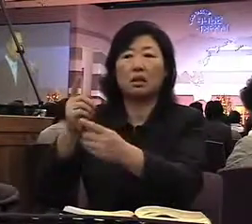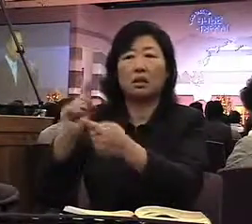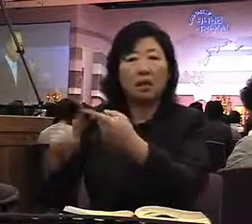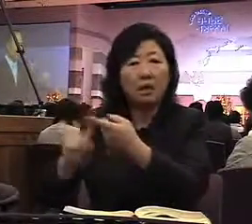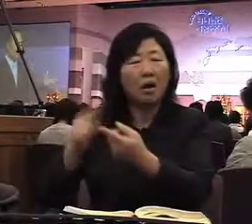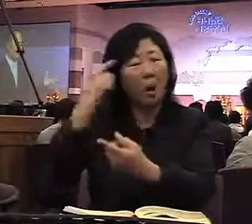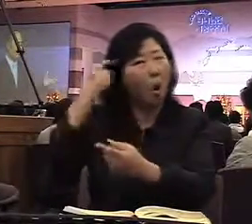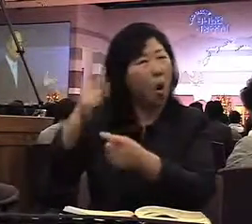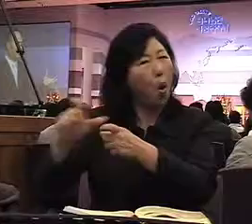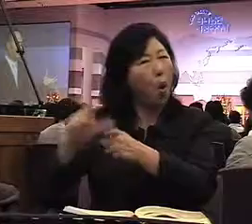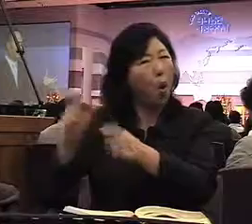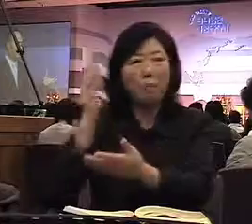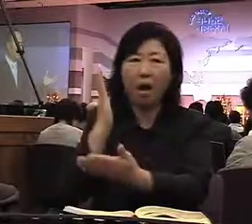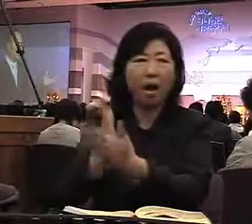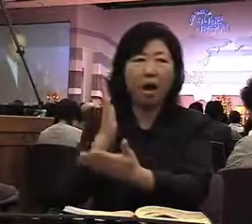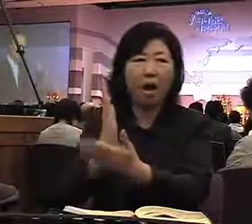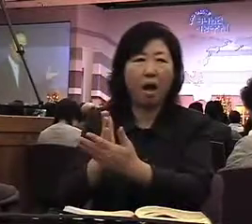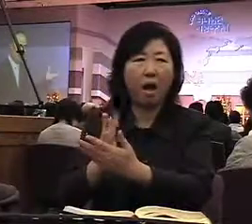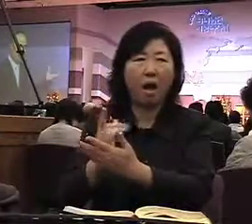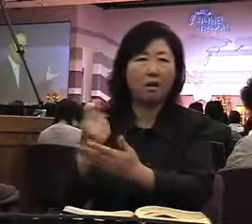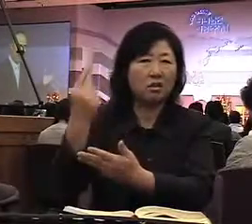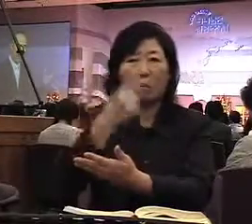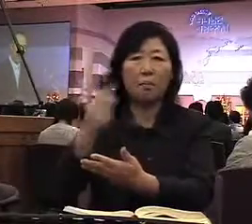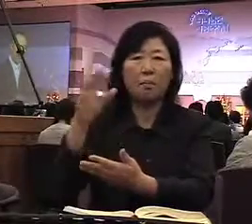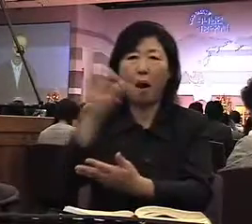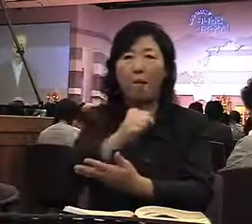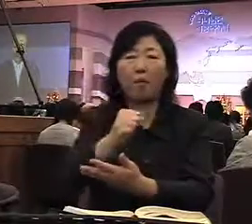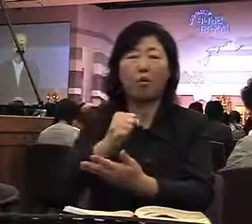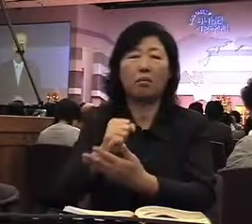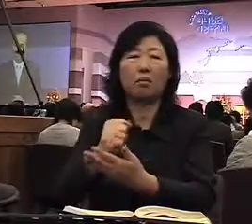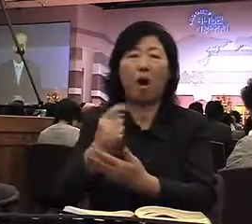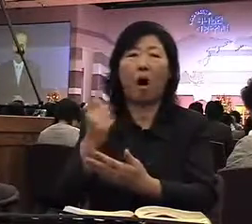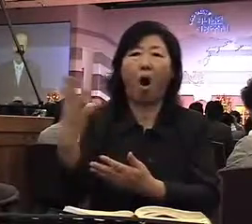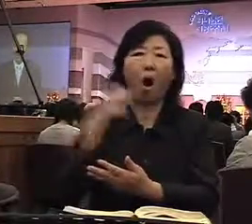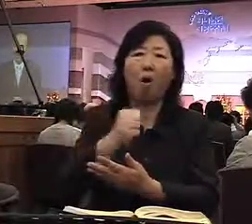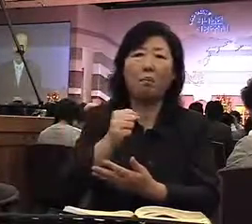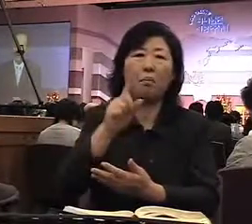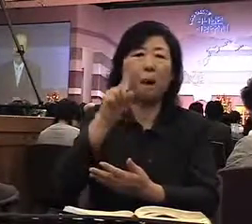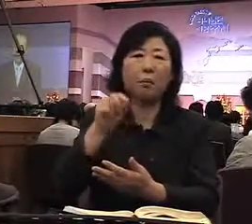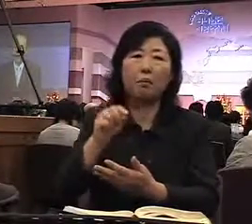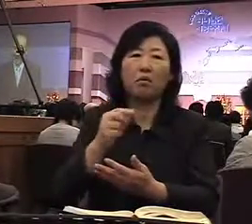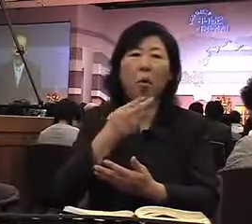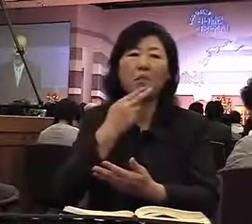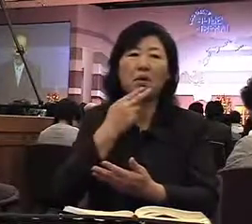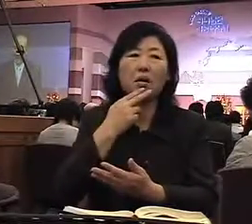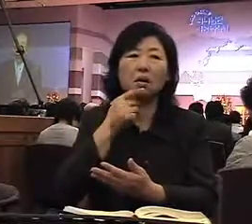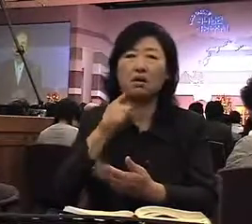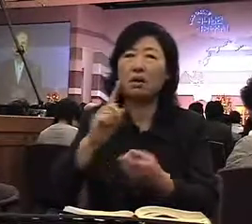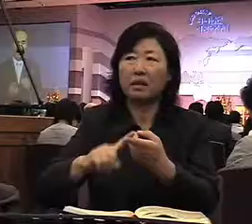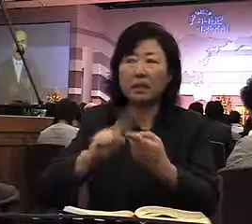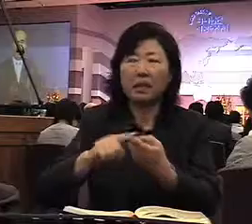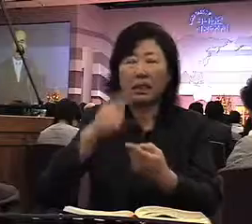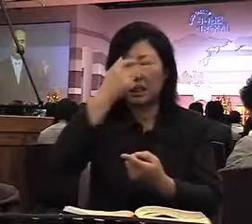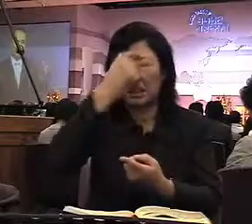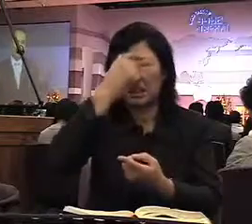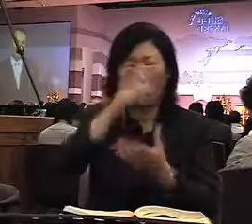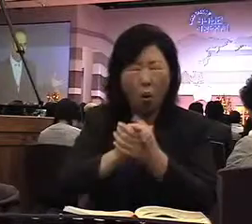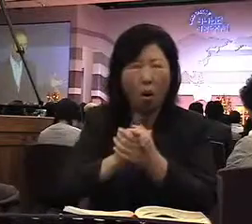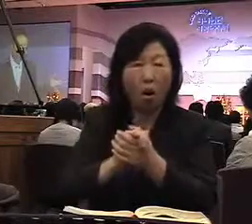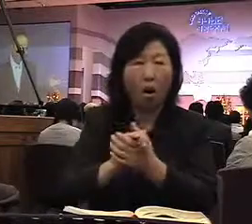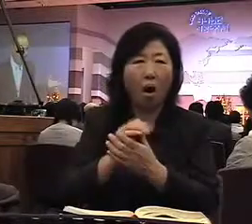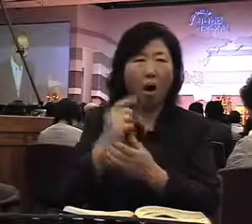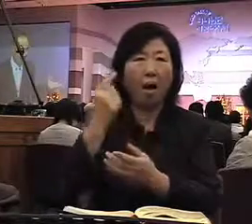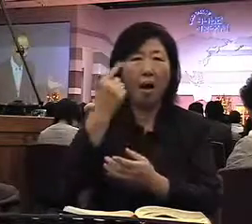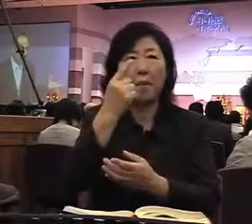여러분이 1000만 불을 언급하고 싶은데 1000만 불이 없다. 여러분이 1000만 불짜리 기도를 하시면 됩니다. 100만 불을 드리고